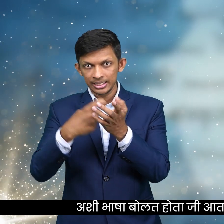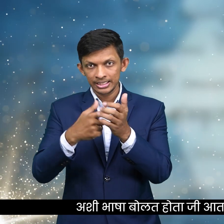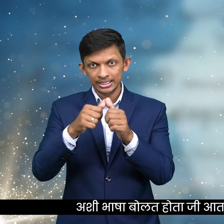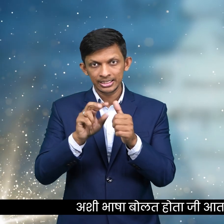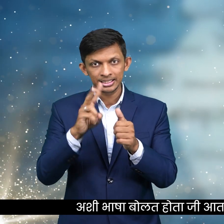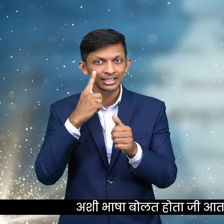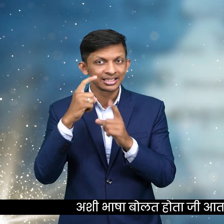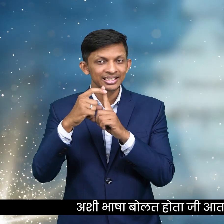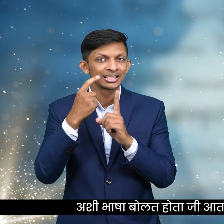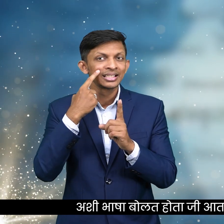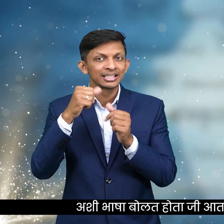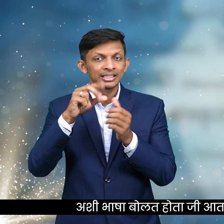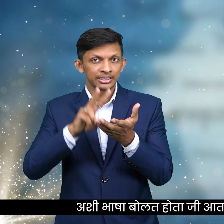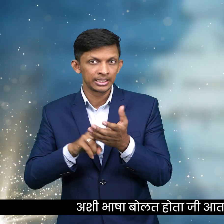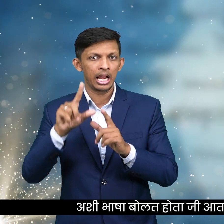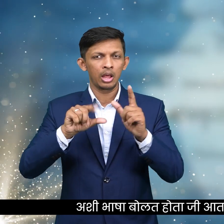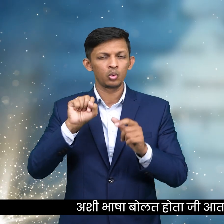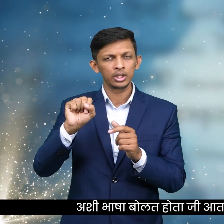प्रारंभिक द्रविडियन म्हणतो.